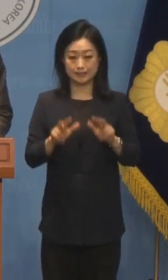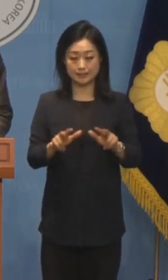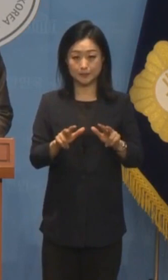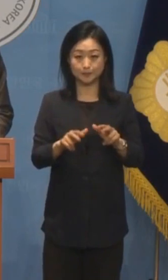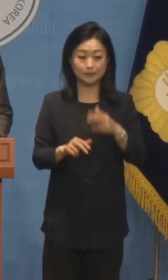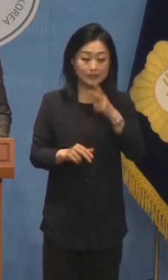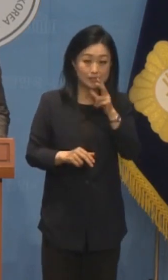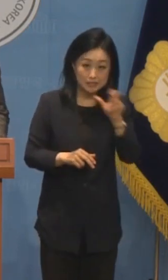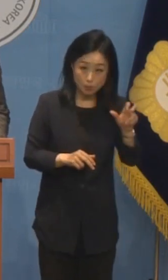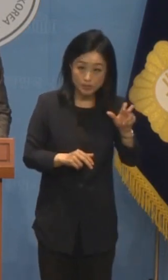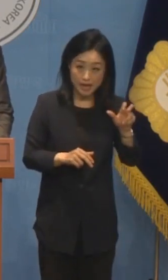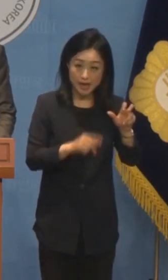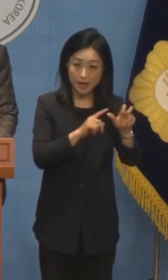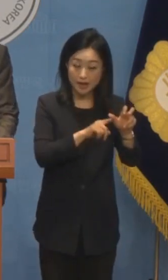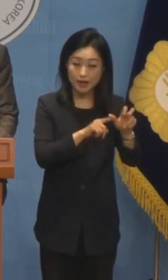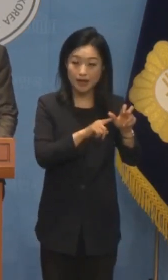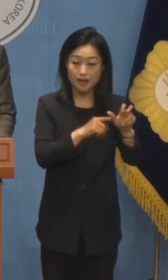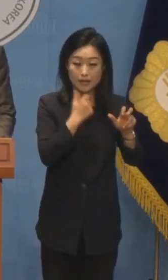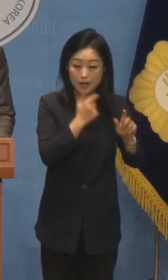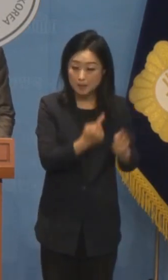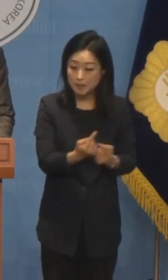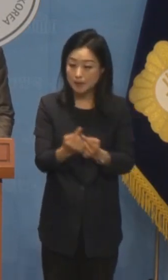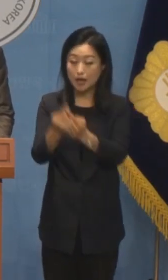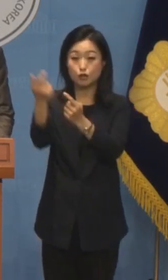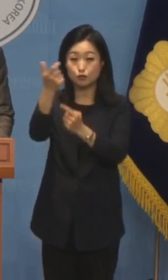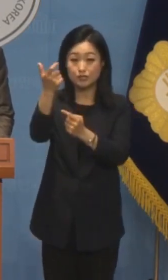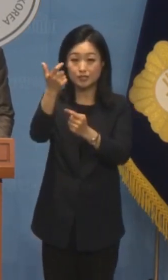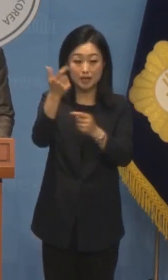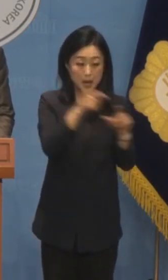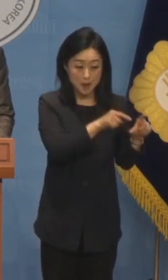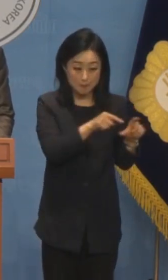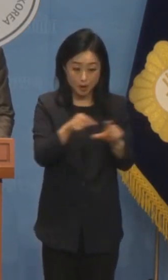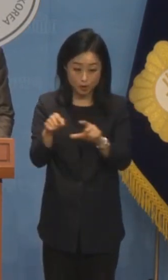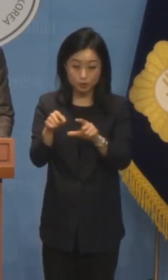25살 청년이 60살까지 평균 월급 400만 원으로